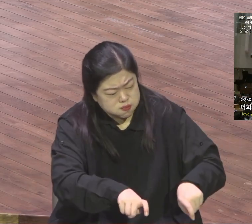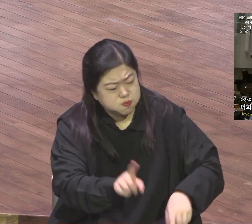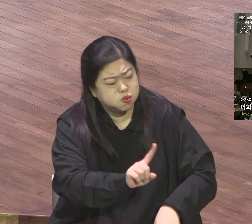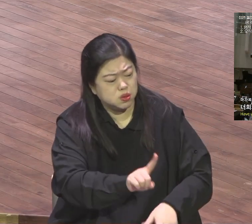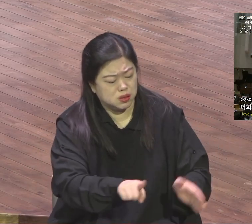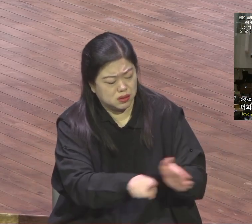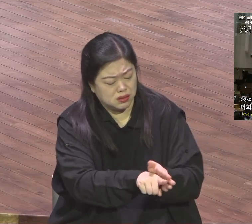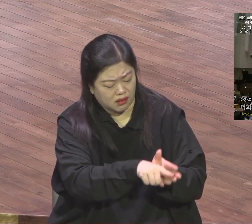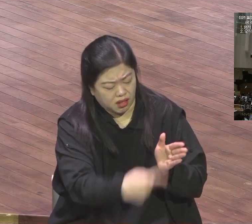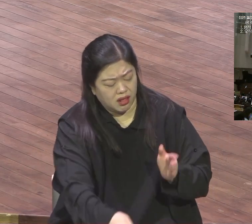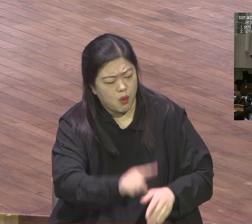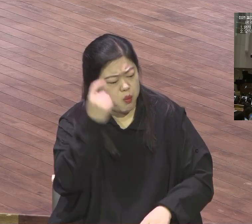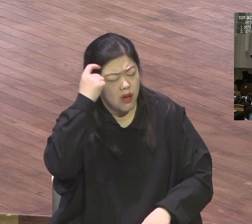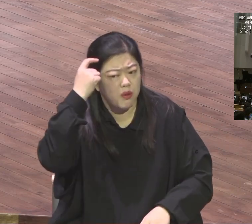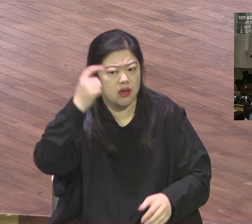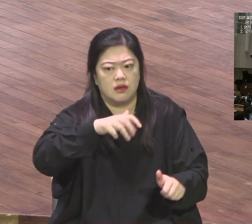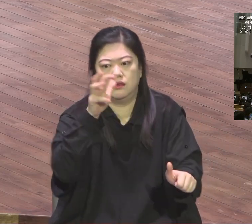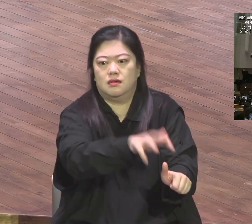없느냐 하시니,